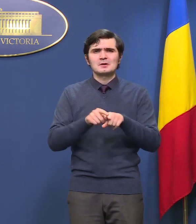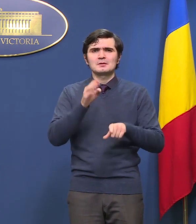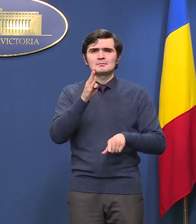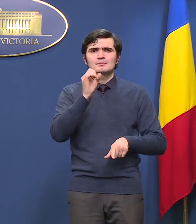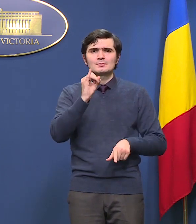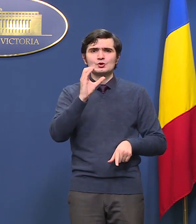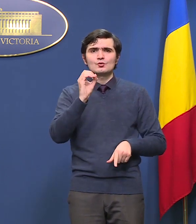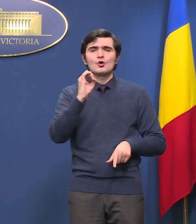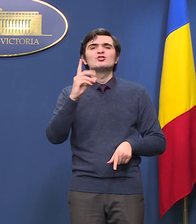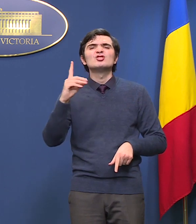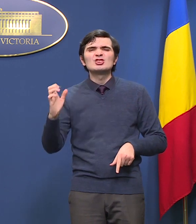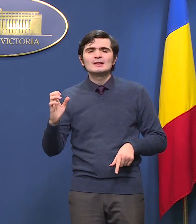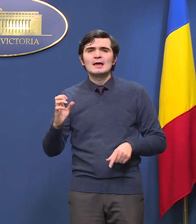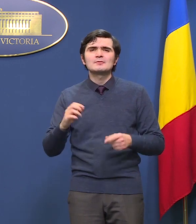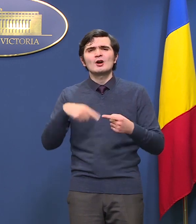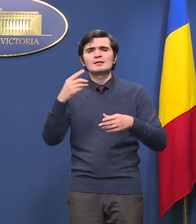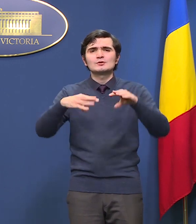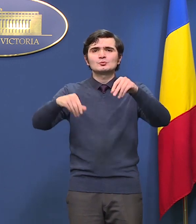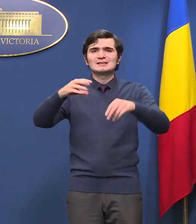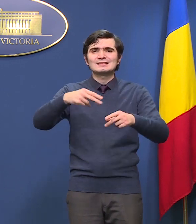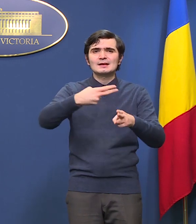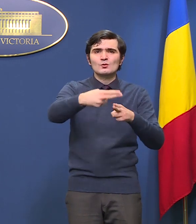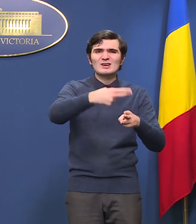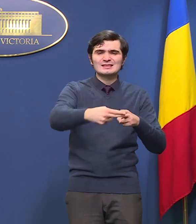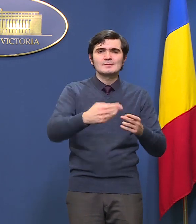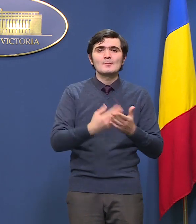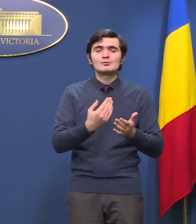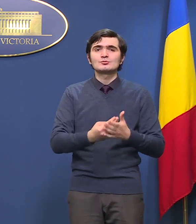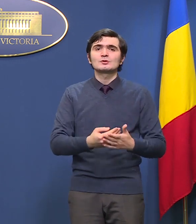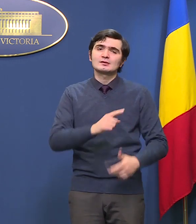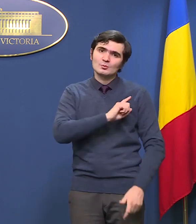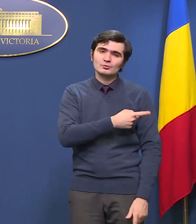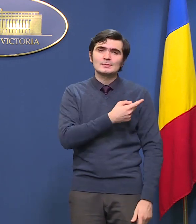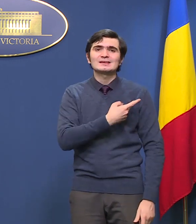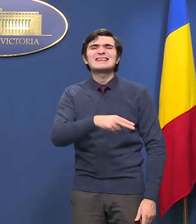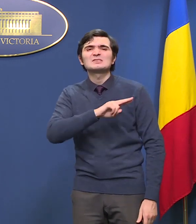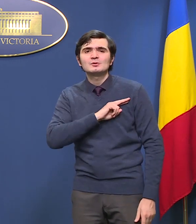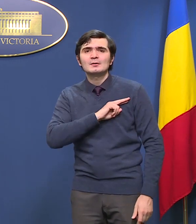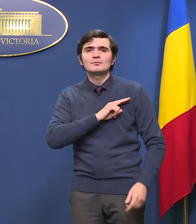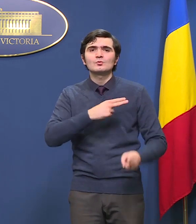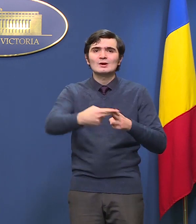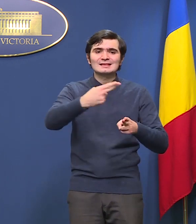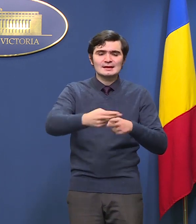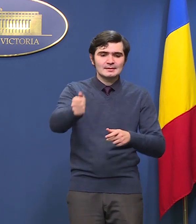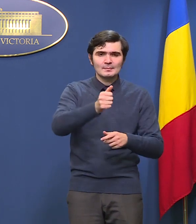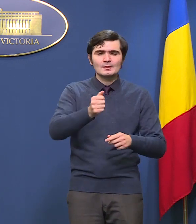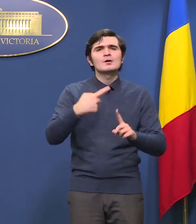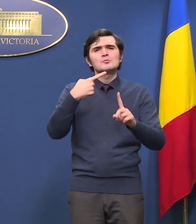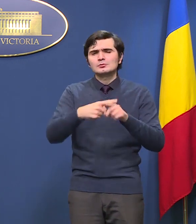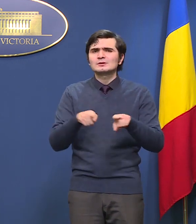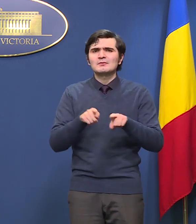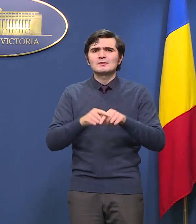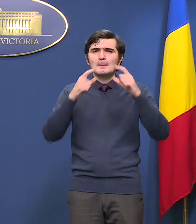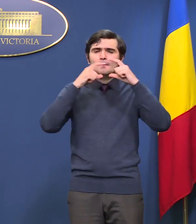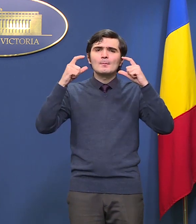substanțe dezinfectante, astfel încât să se poată permanent asigura dezinfecția. Pe de altă parte, măști,